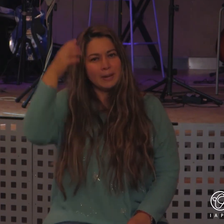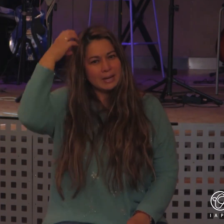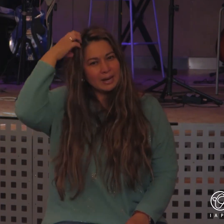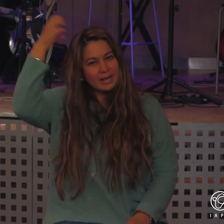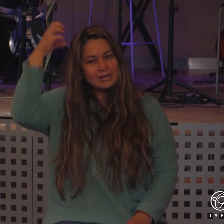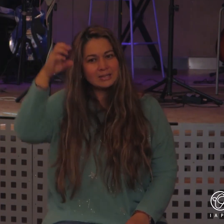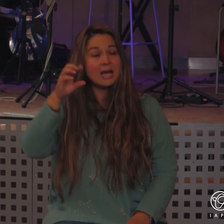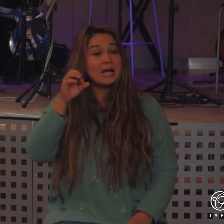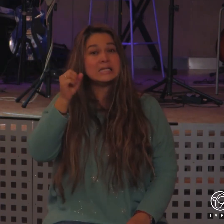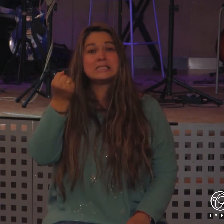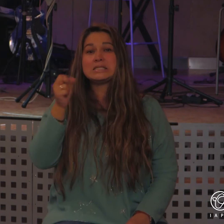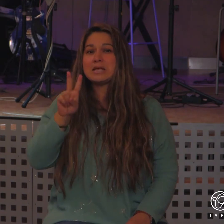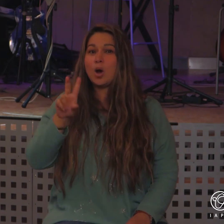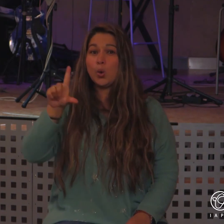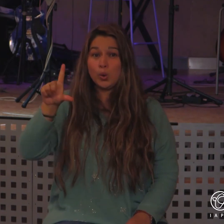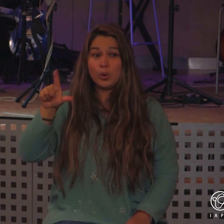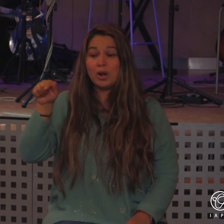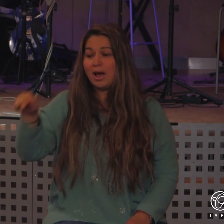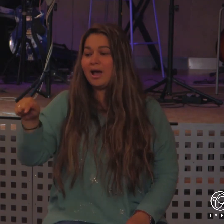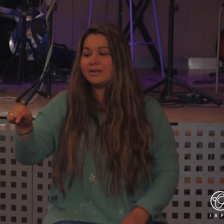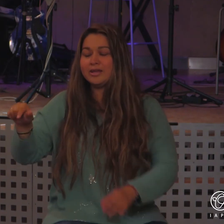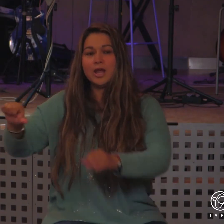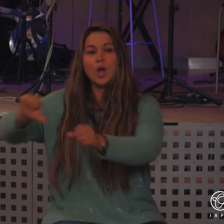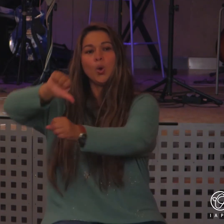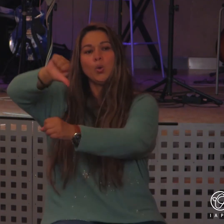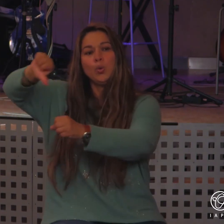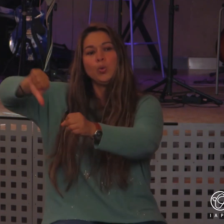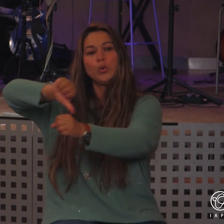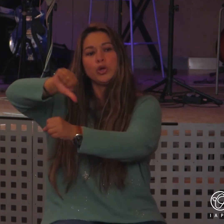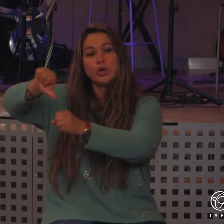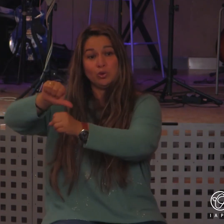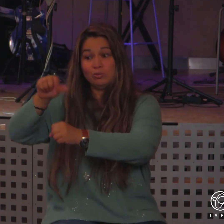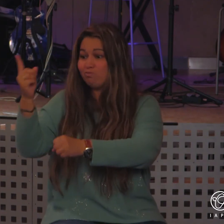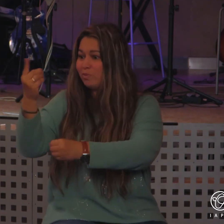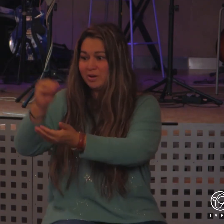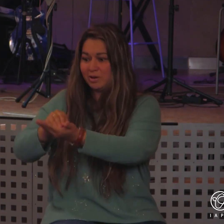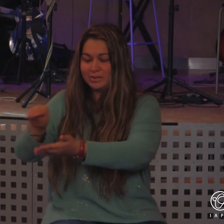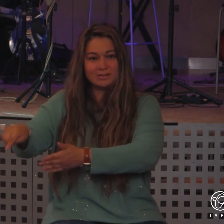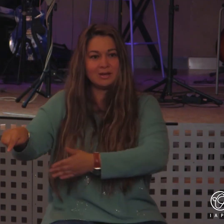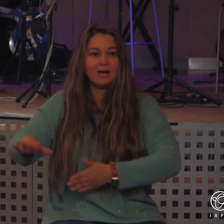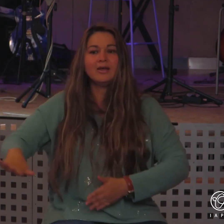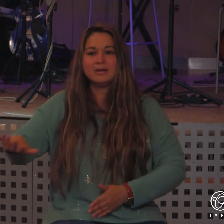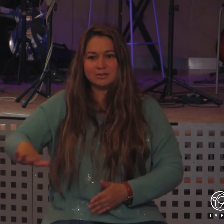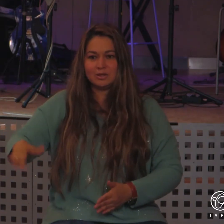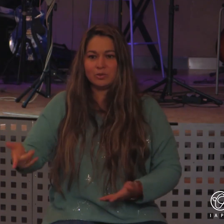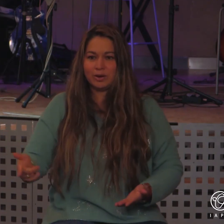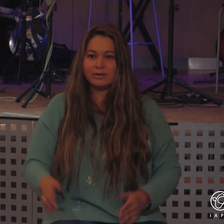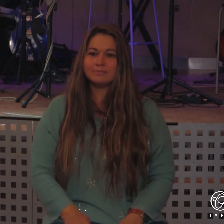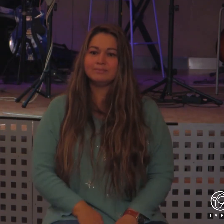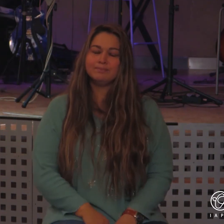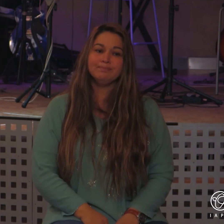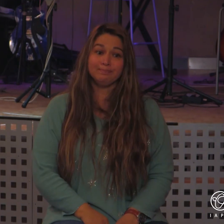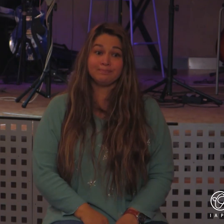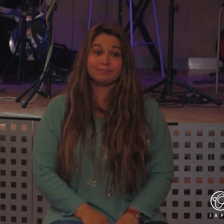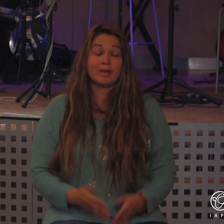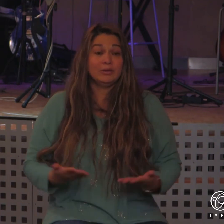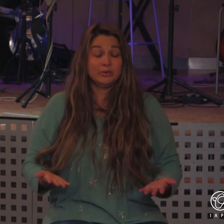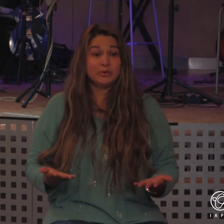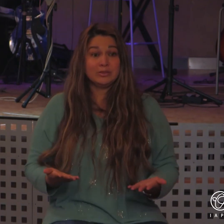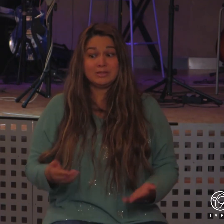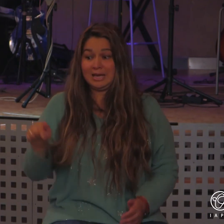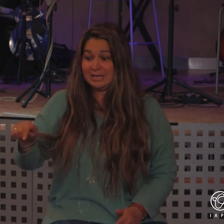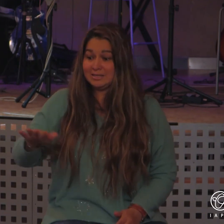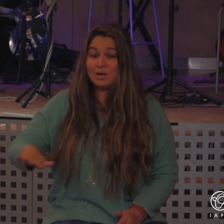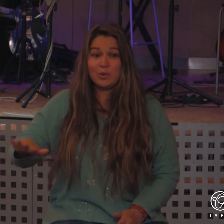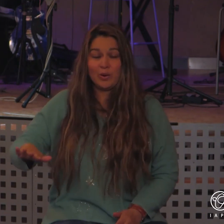Y te vas a encontrar a Samuel, si puedo llegar hasta el final, te vas a encontrar que es una de sus rutinas. Mizpa es un lugar donde él